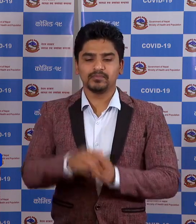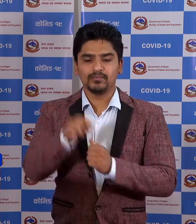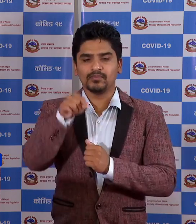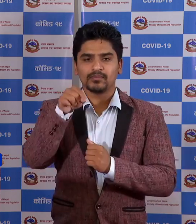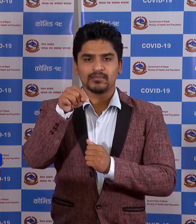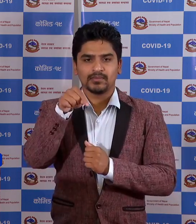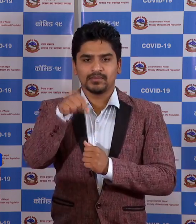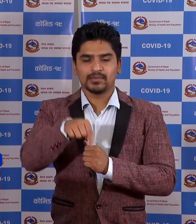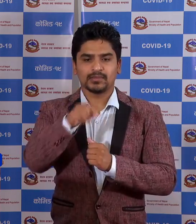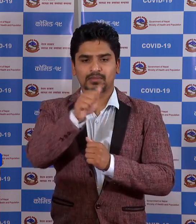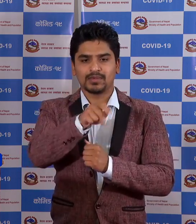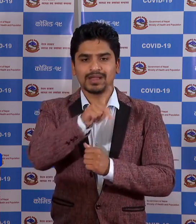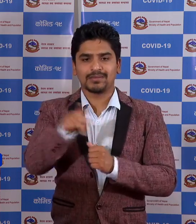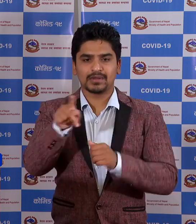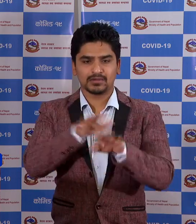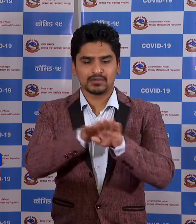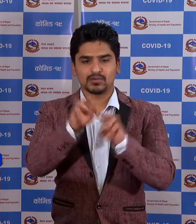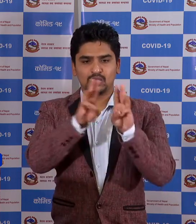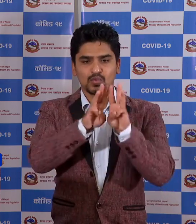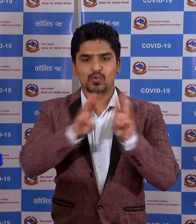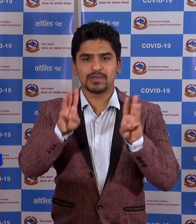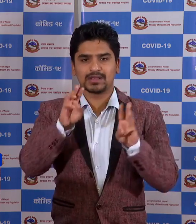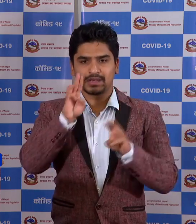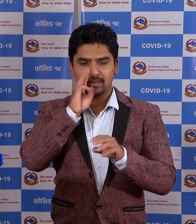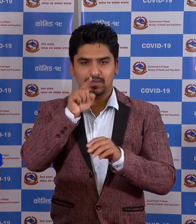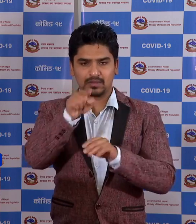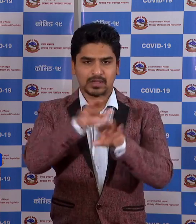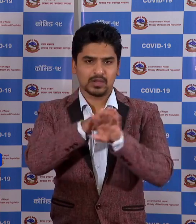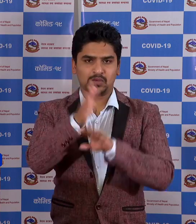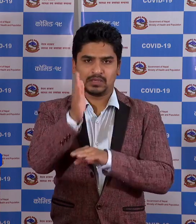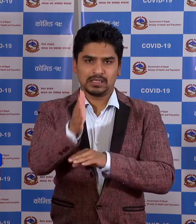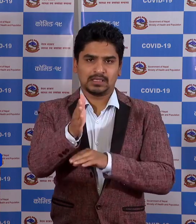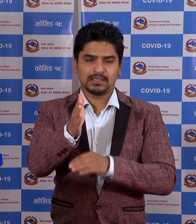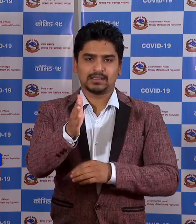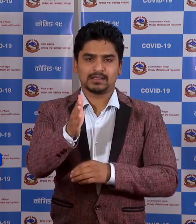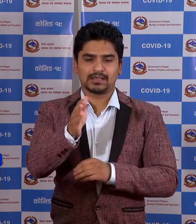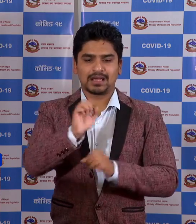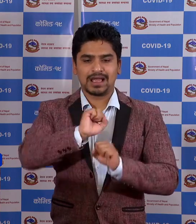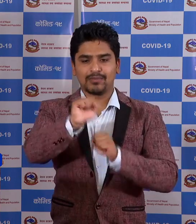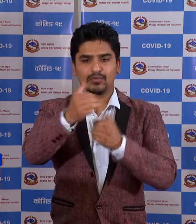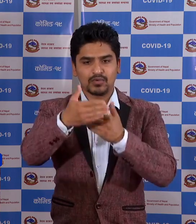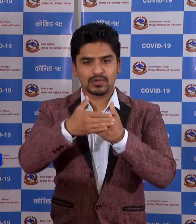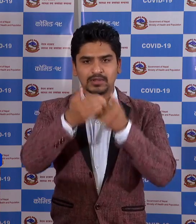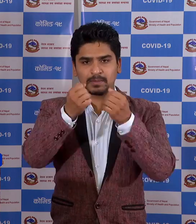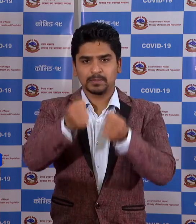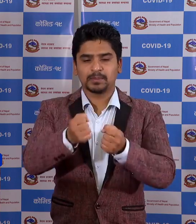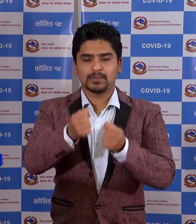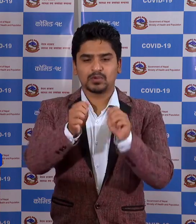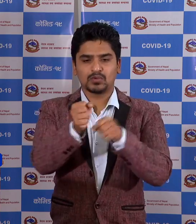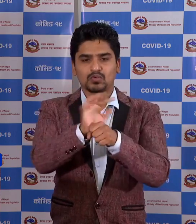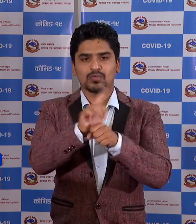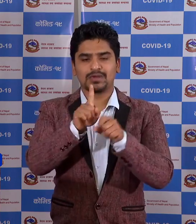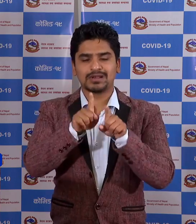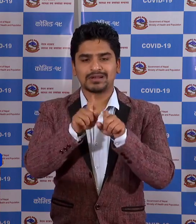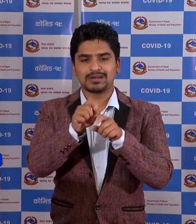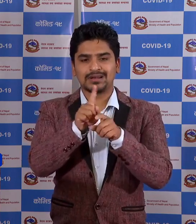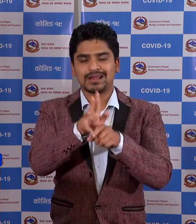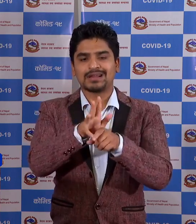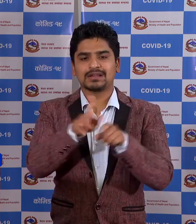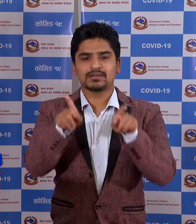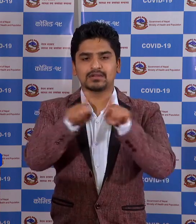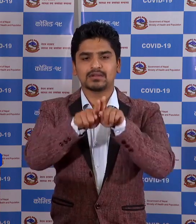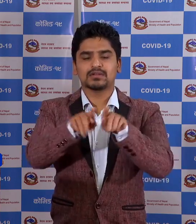यो एप्लिकेसनहरू वेबसाइटमा यहाँहरूले आफू नजिकमा रहेका कोभिड-19 सँग